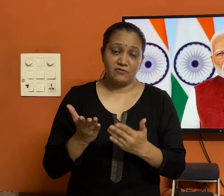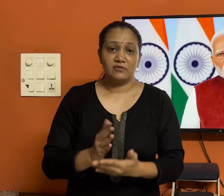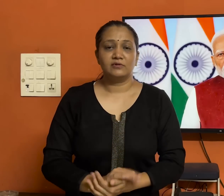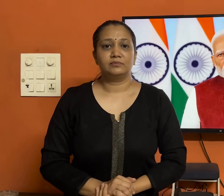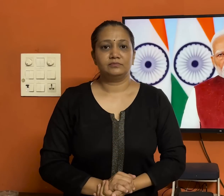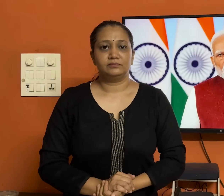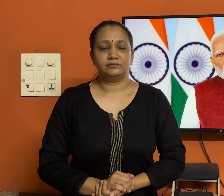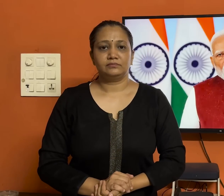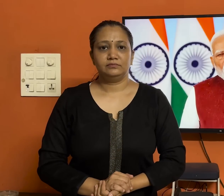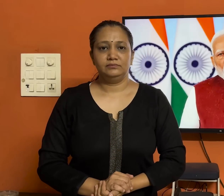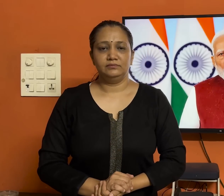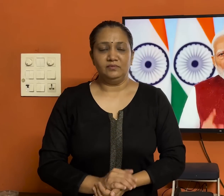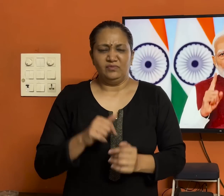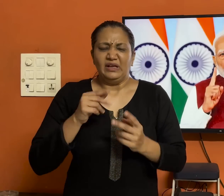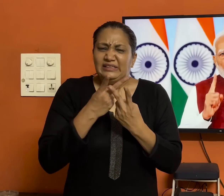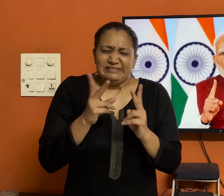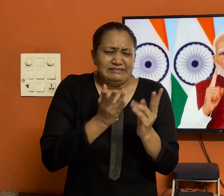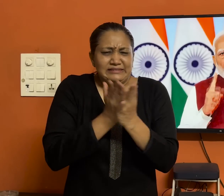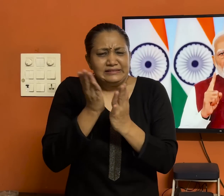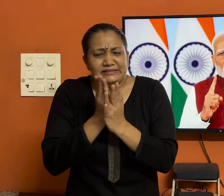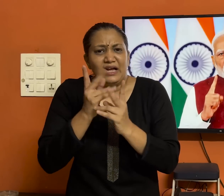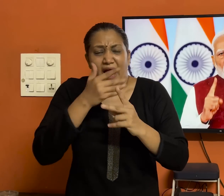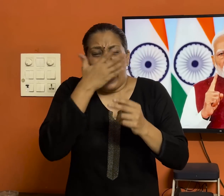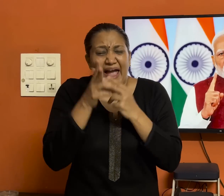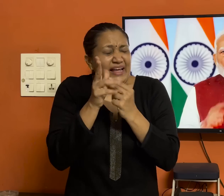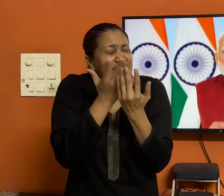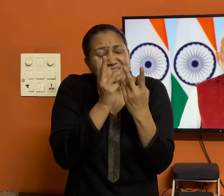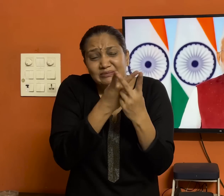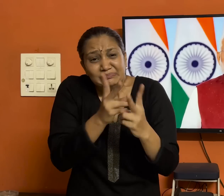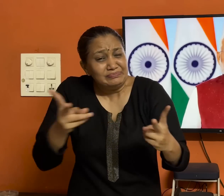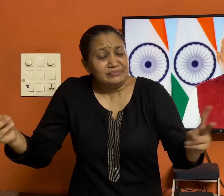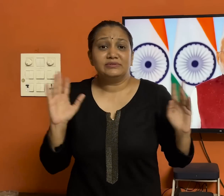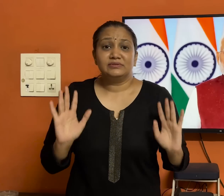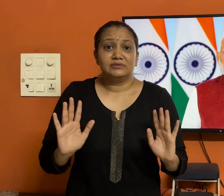साथियों, हर प्रकार के आतंकवाद के खिलाफ